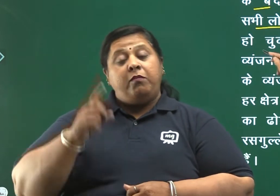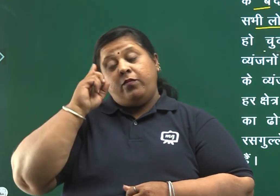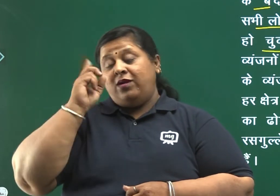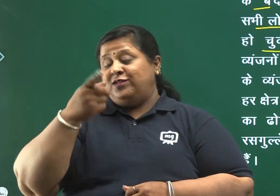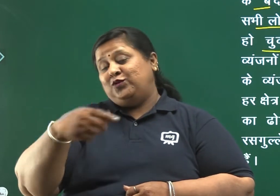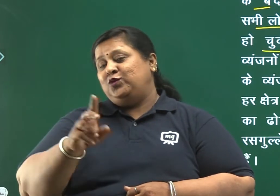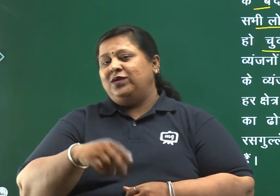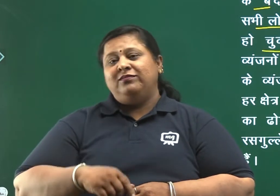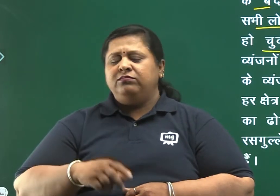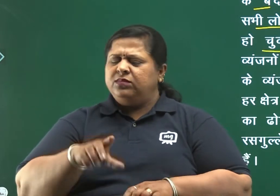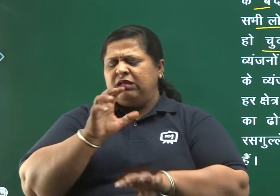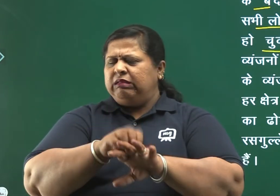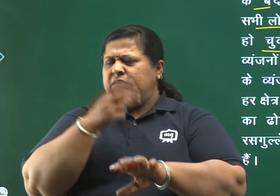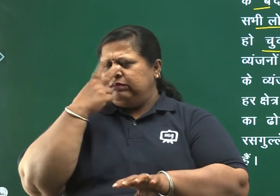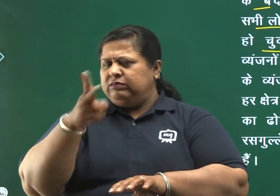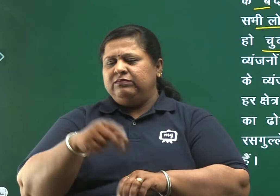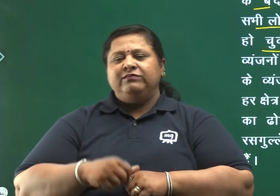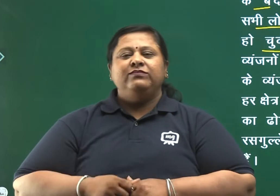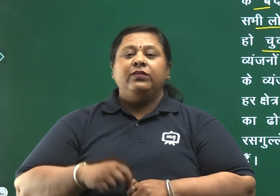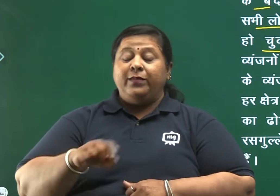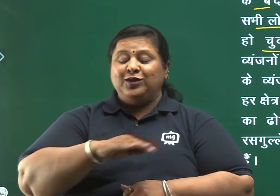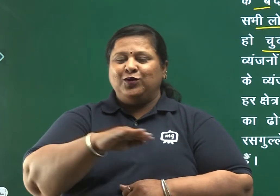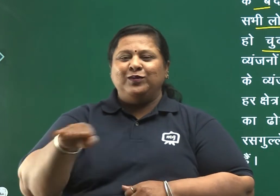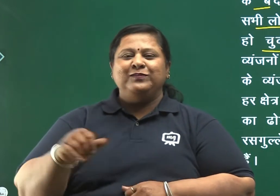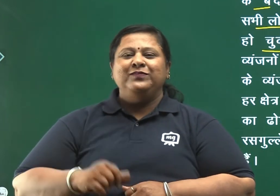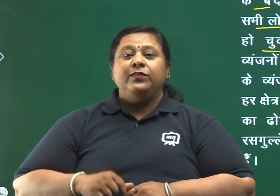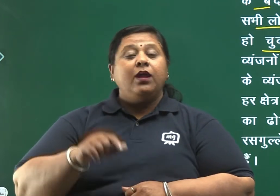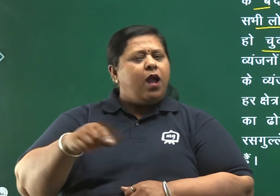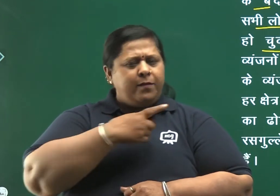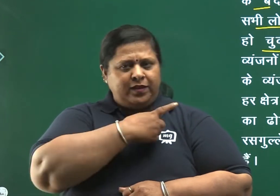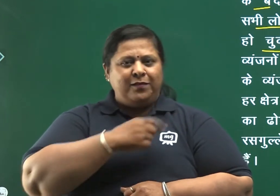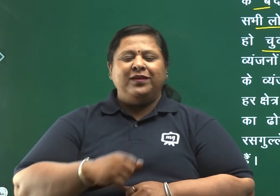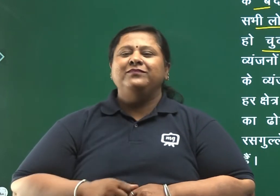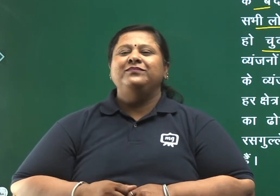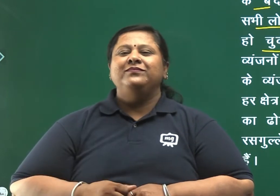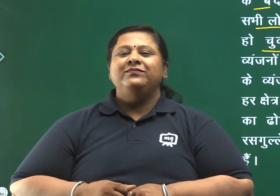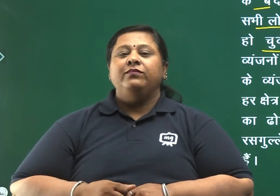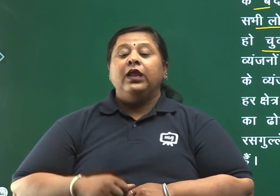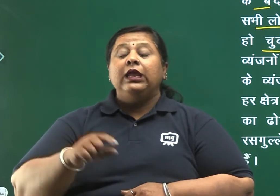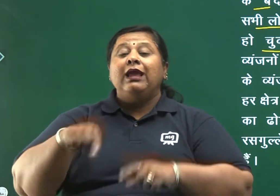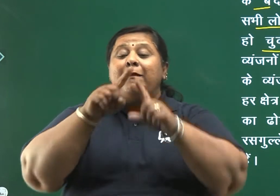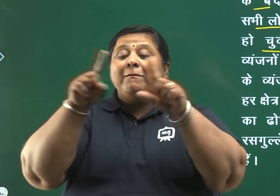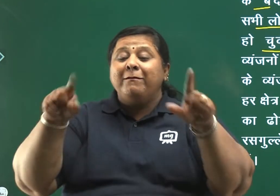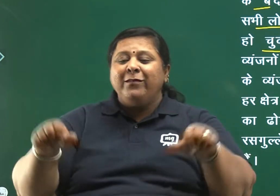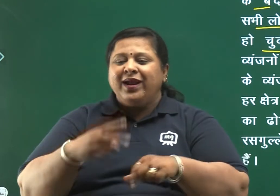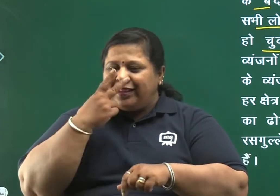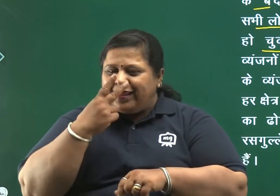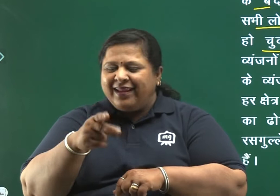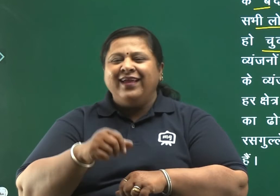परिचित हो चुके हैं। बच्चों, आप यहाँ पर यह पैकेट देख रहे